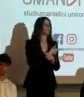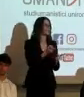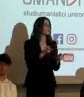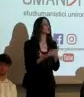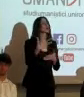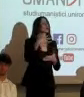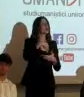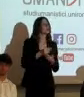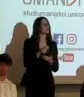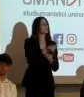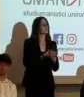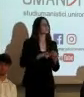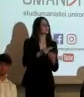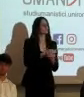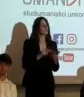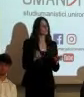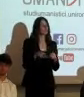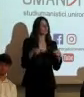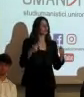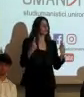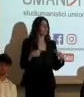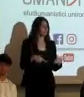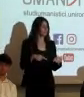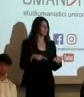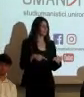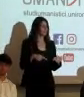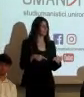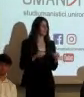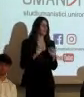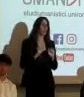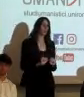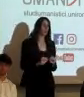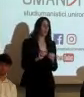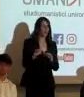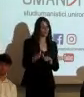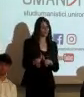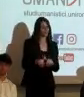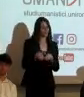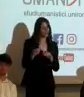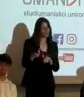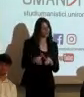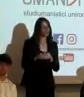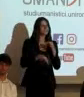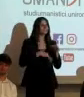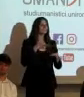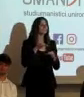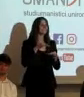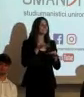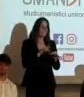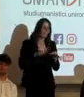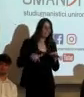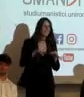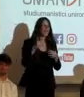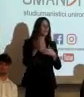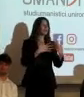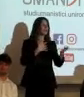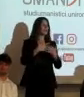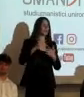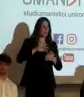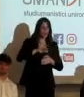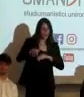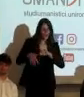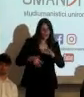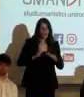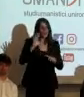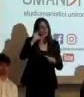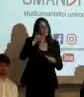di scoperta, che vanno non solo nel senso dello scavo e quindi di sporcarsi le mani con la terra per capire cosa c'è al di